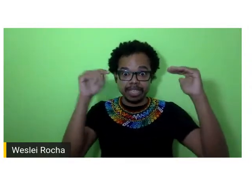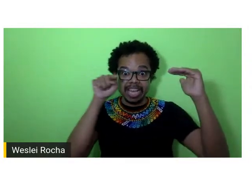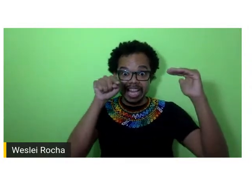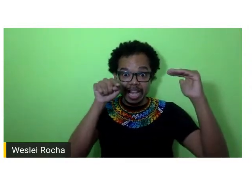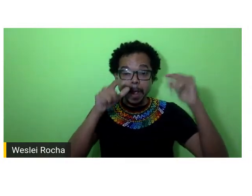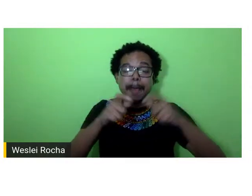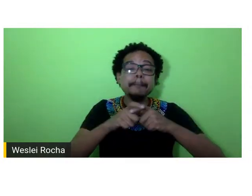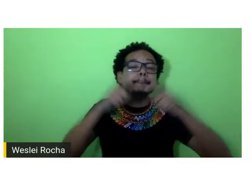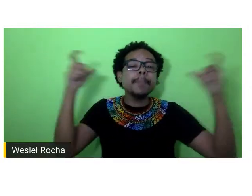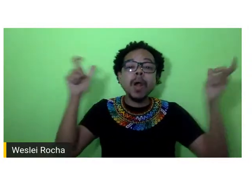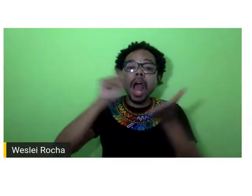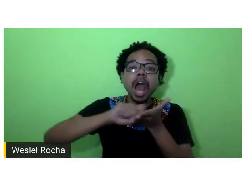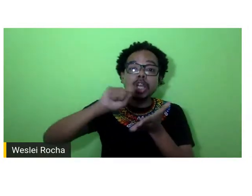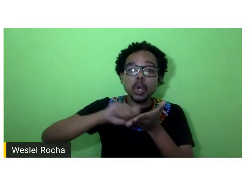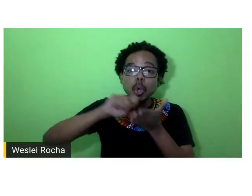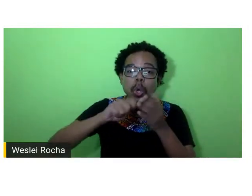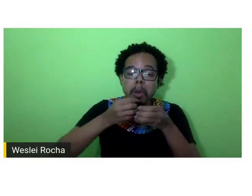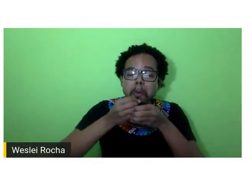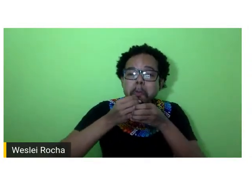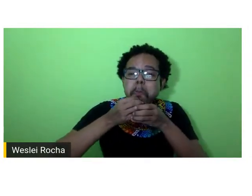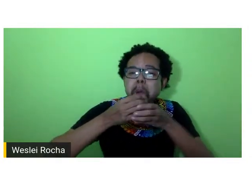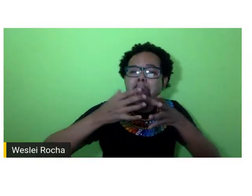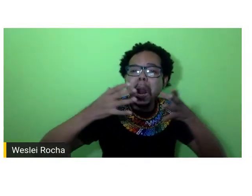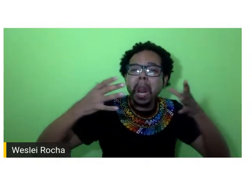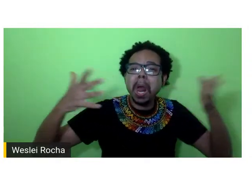e esse tema temperatura